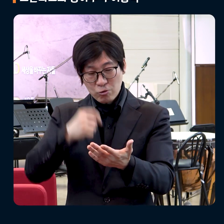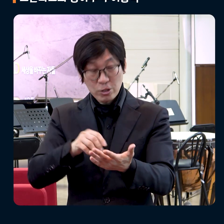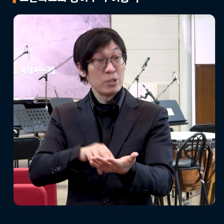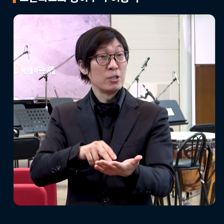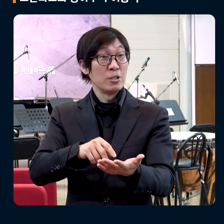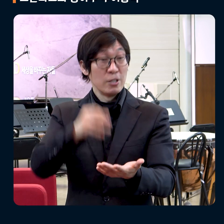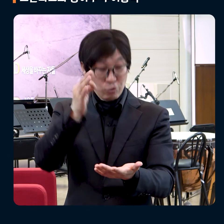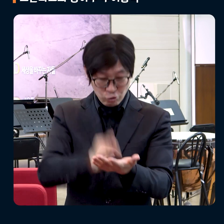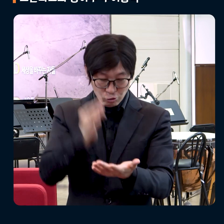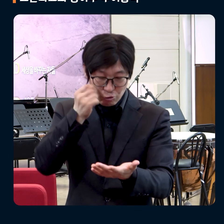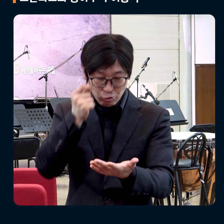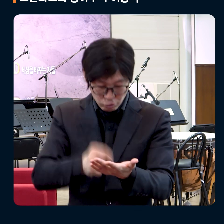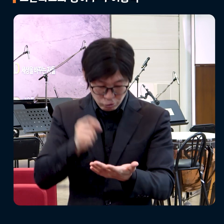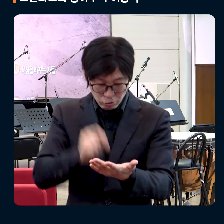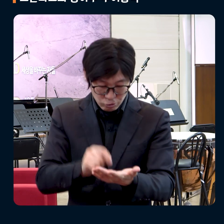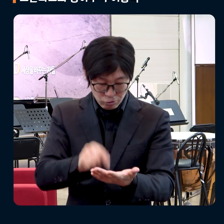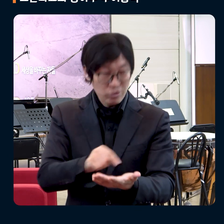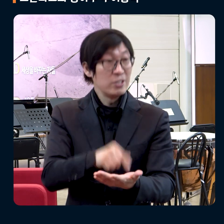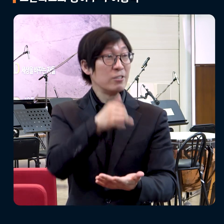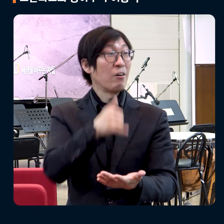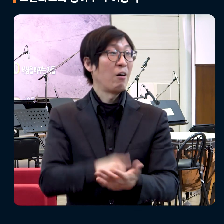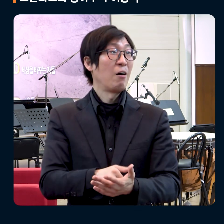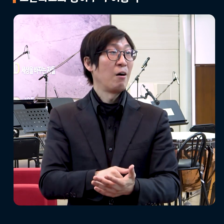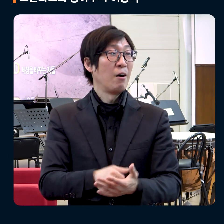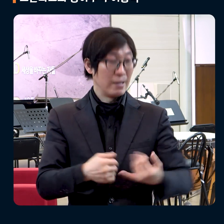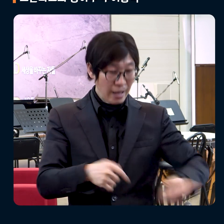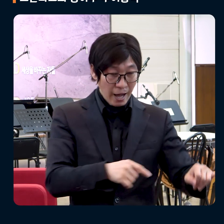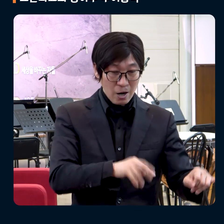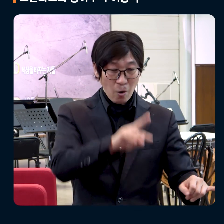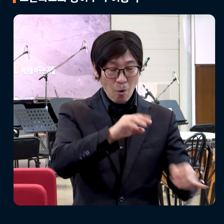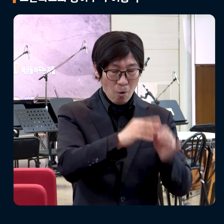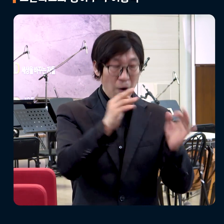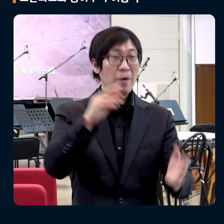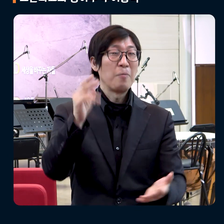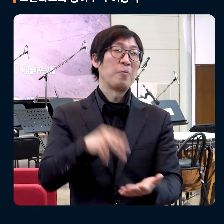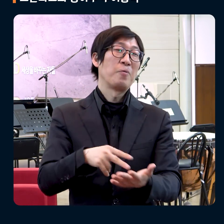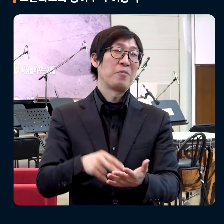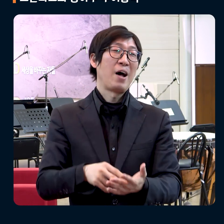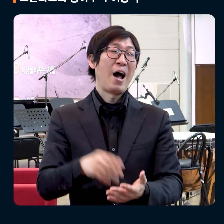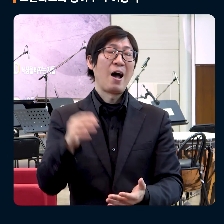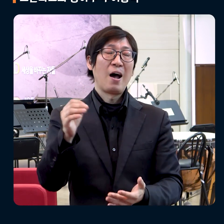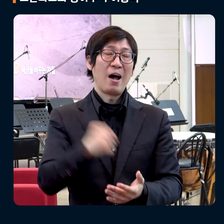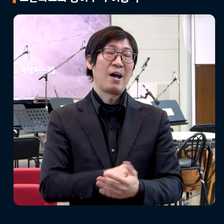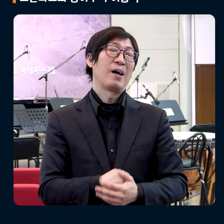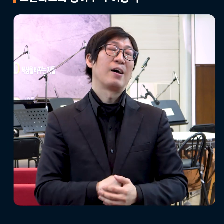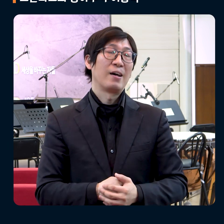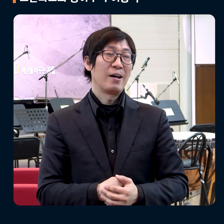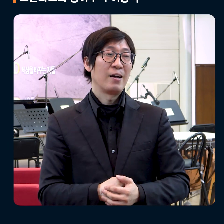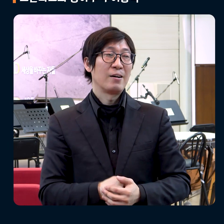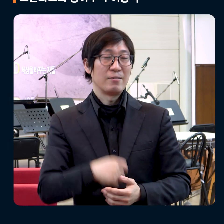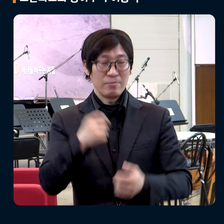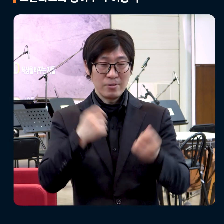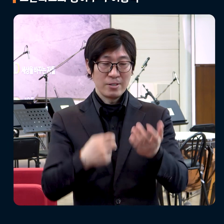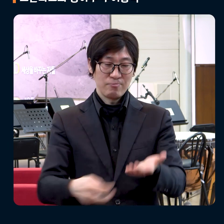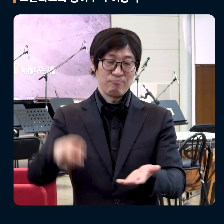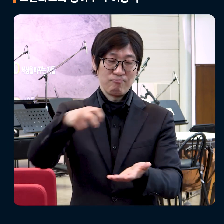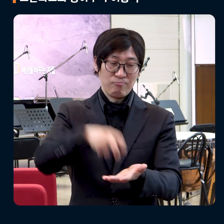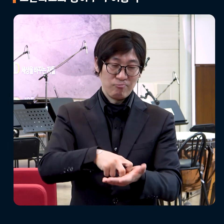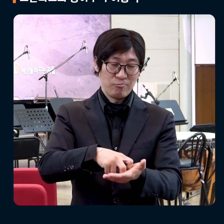써놓고 심지어는 눈물 떨어진 자국도 있는 거예요. 딸이 그걸 보고 그